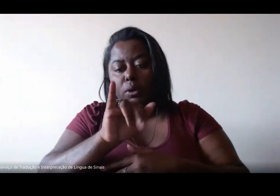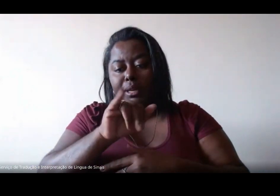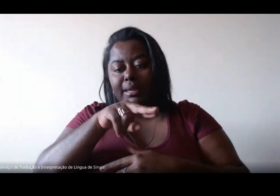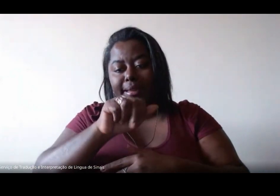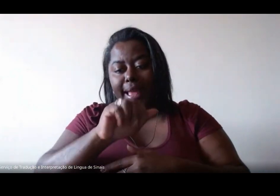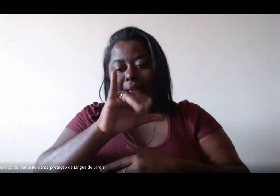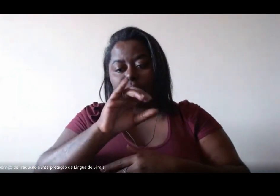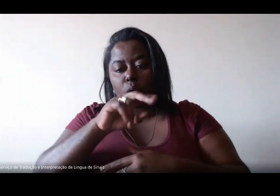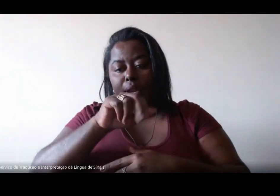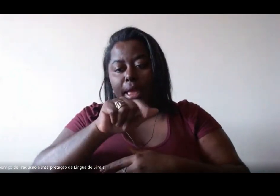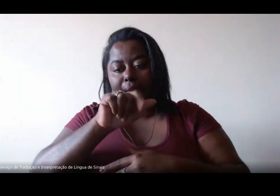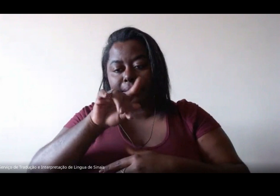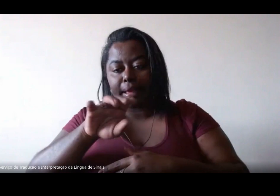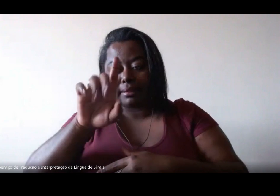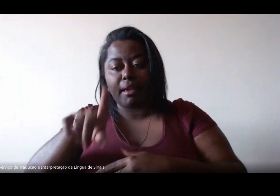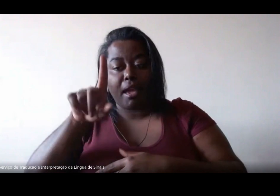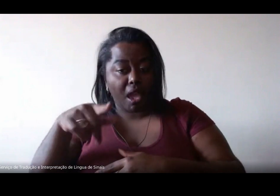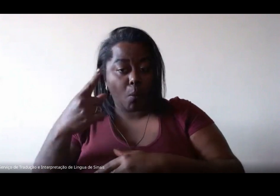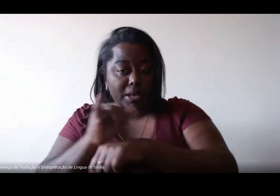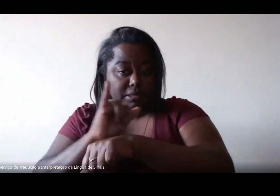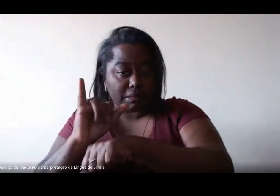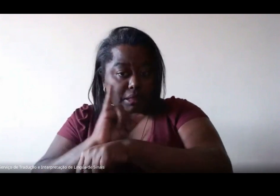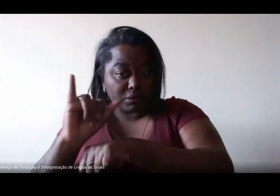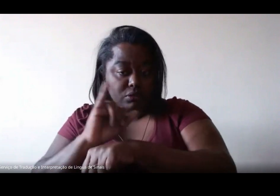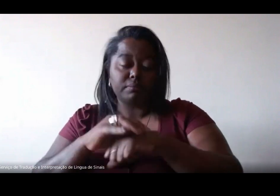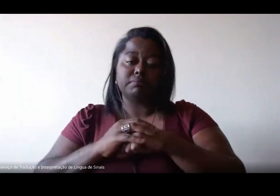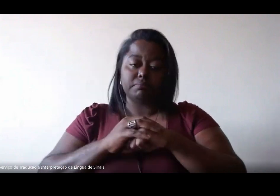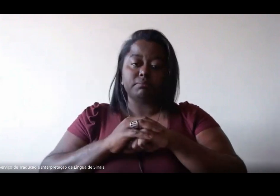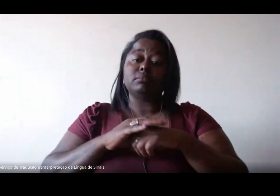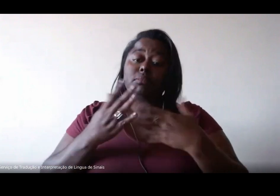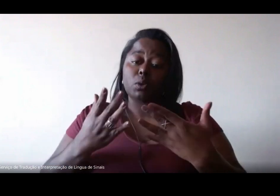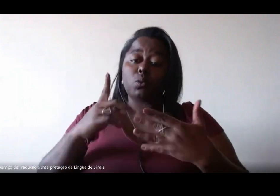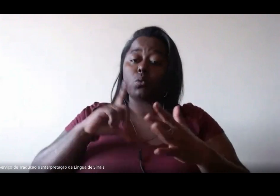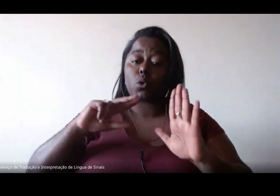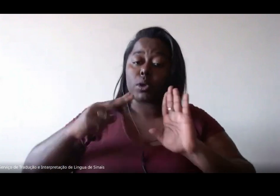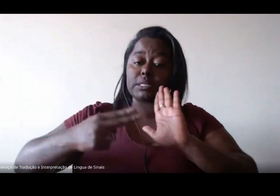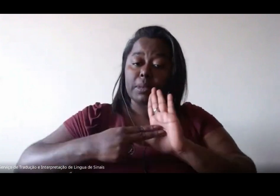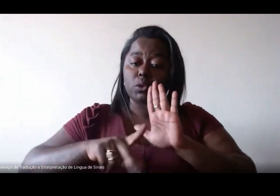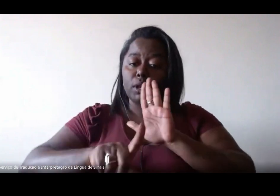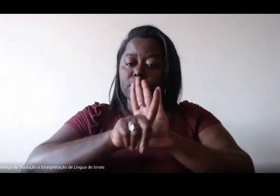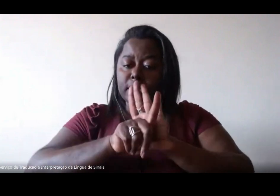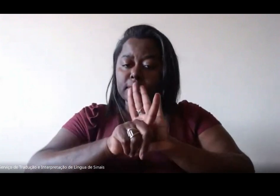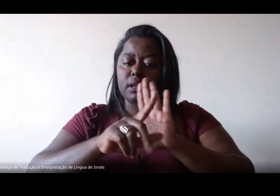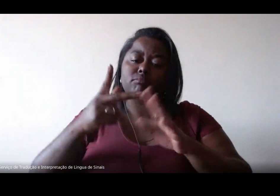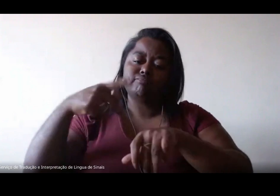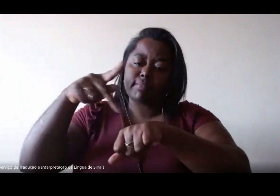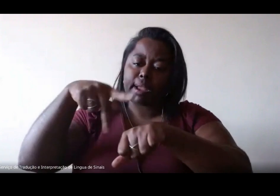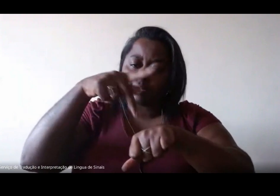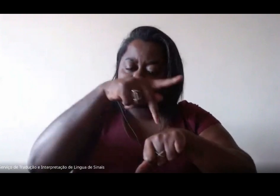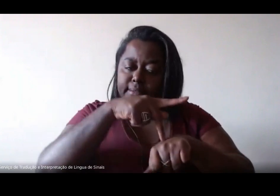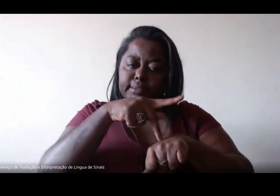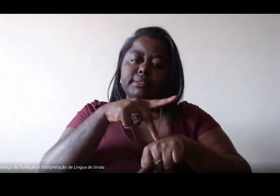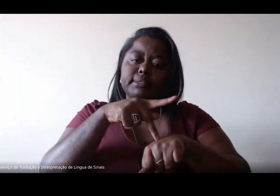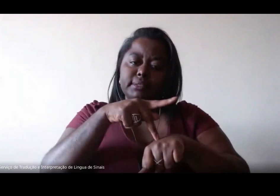Todas as iniciativas dentro da produção de legislação e de reconhecimento na legislação em